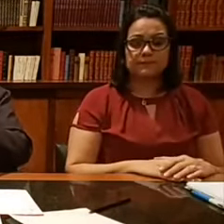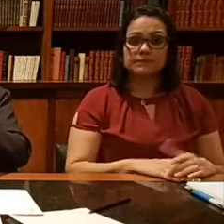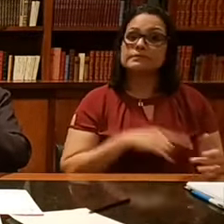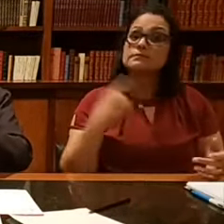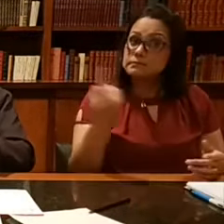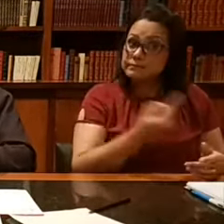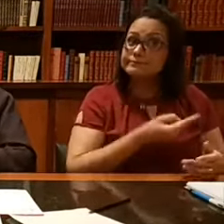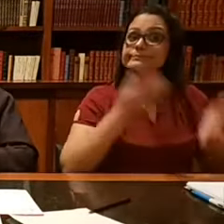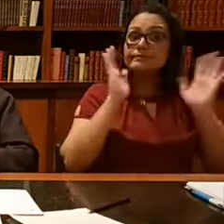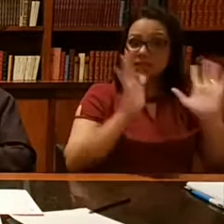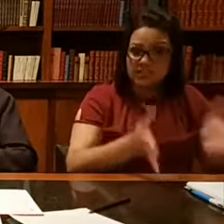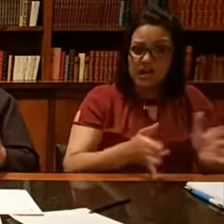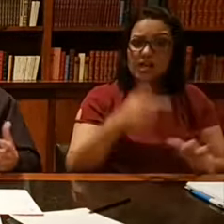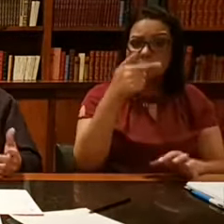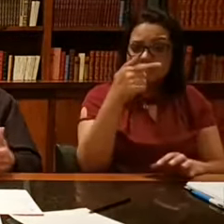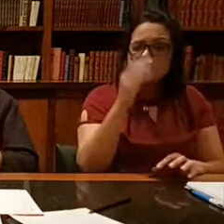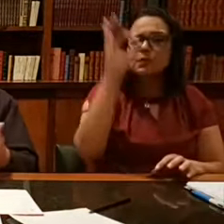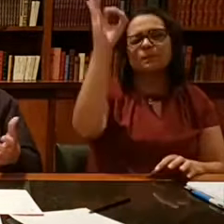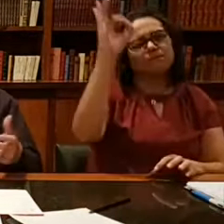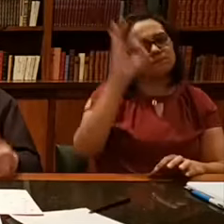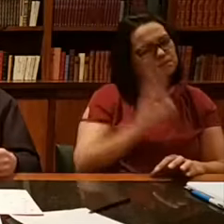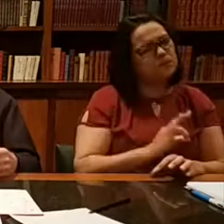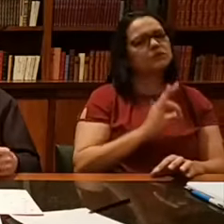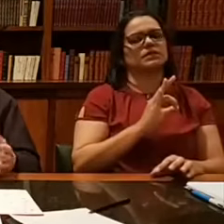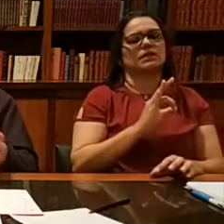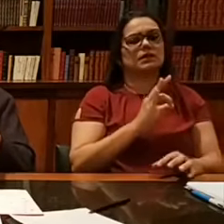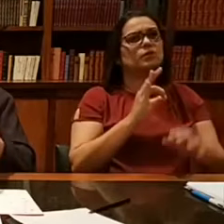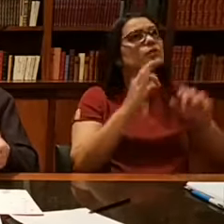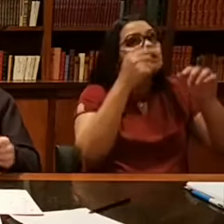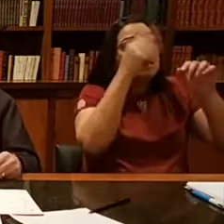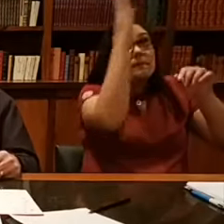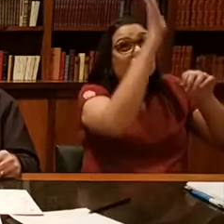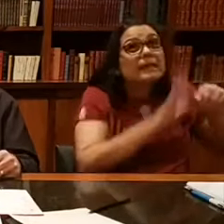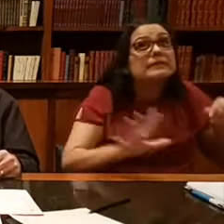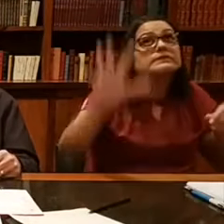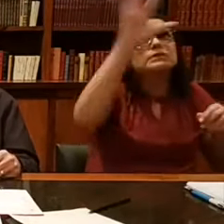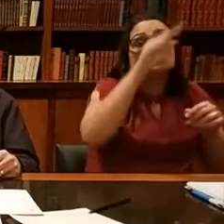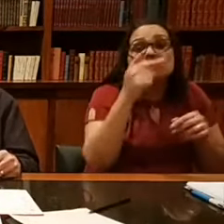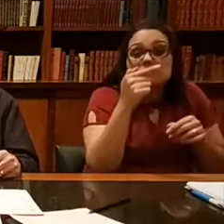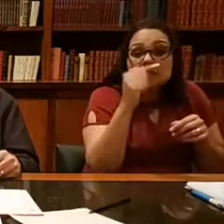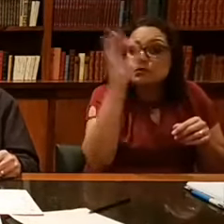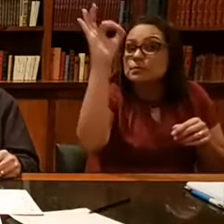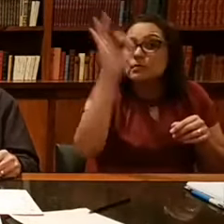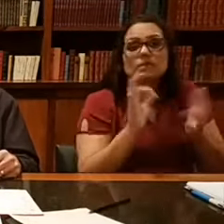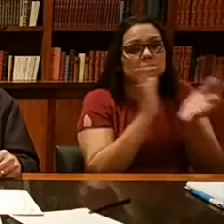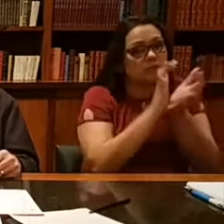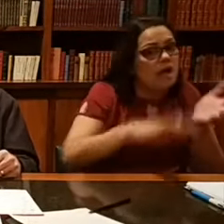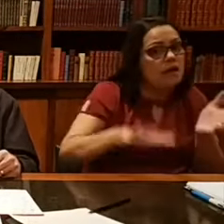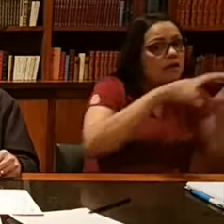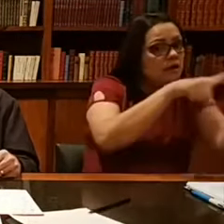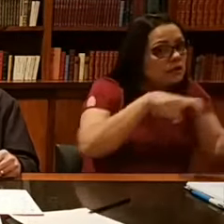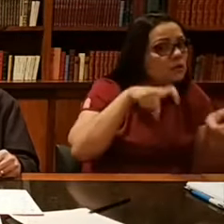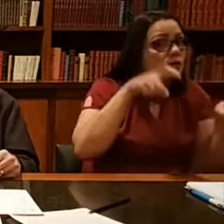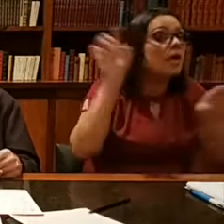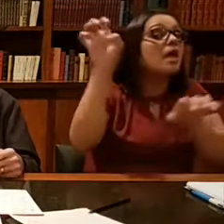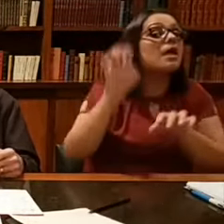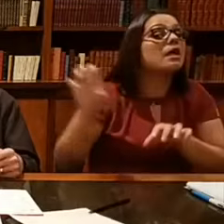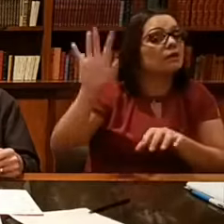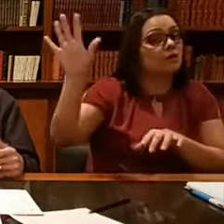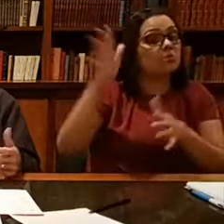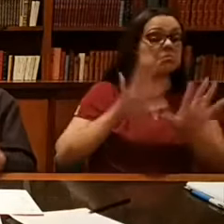ocupamos aproximadamente 7% do nosso território para a agricultura. Né? Outros países da Europa